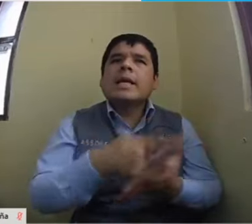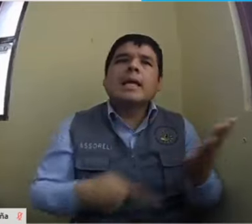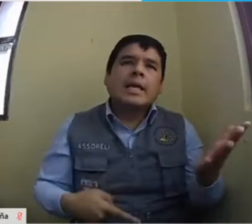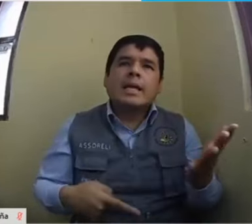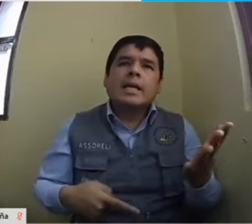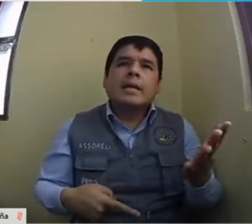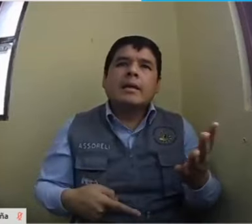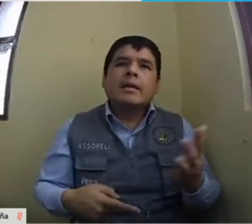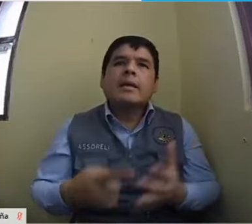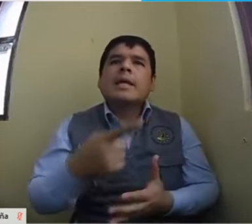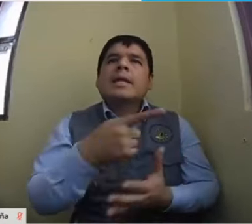¿Qué?